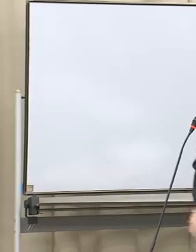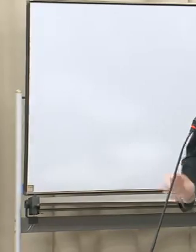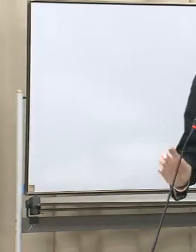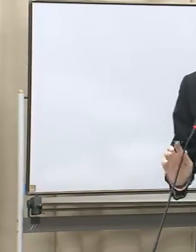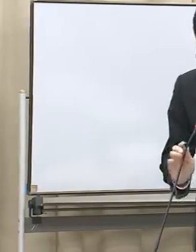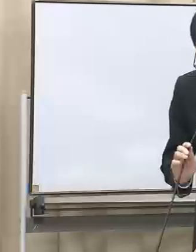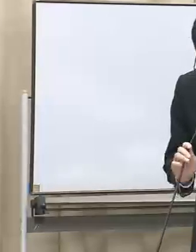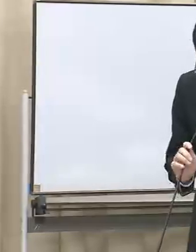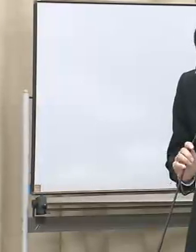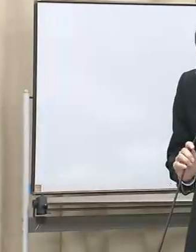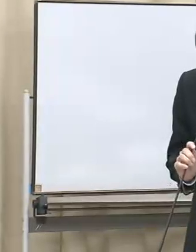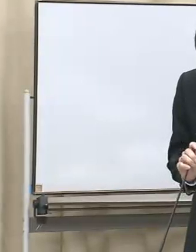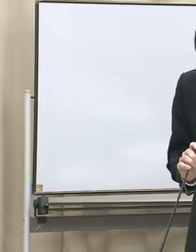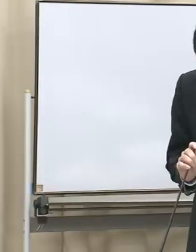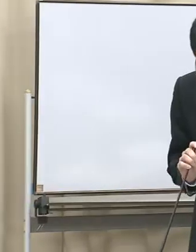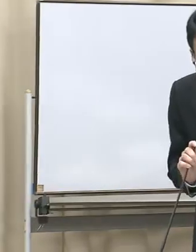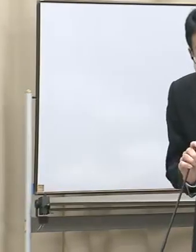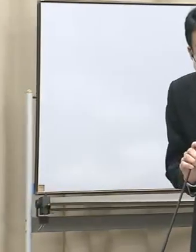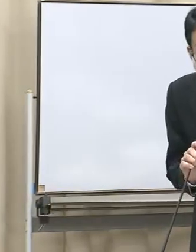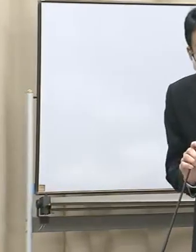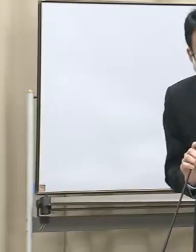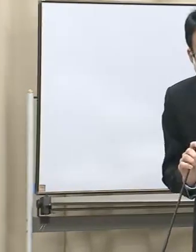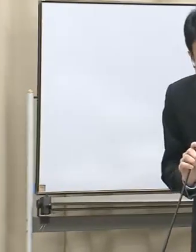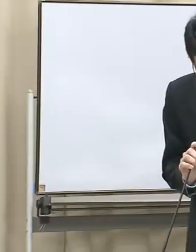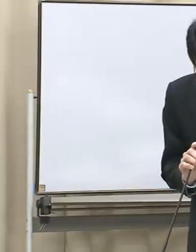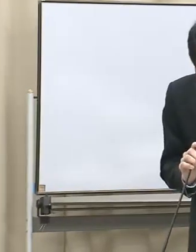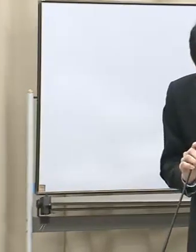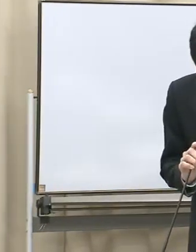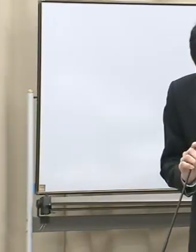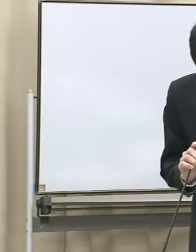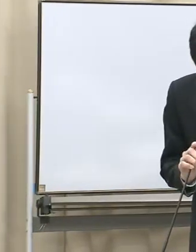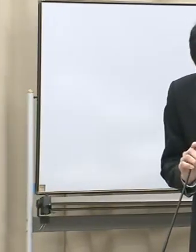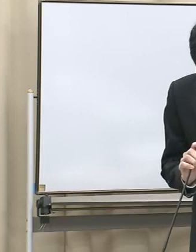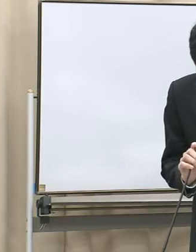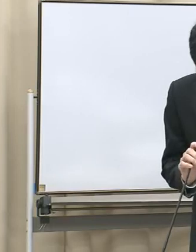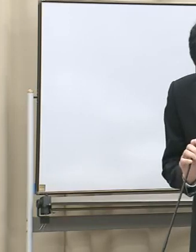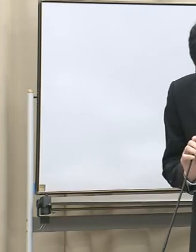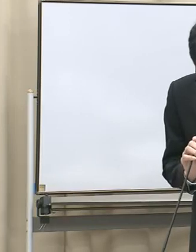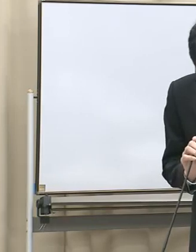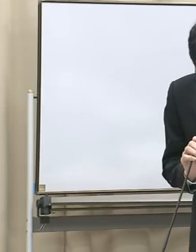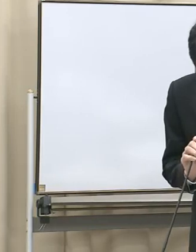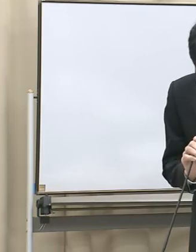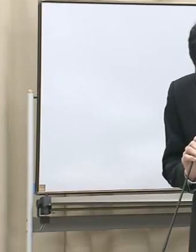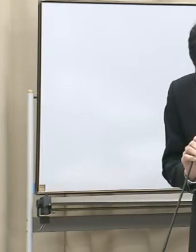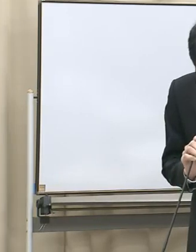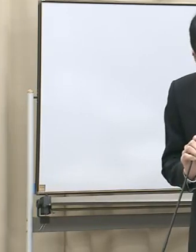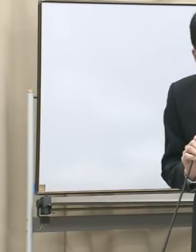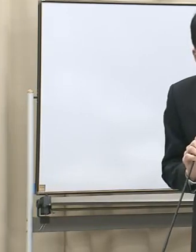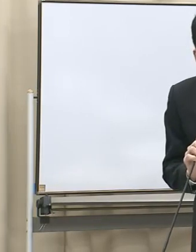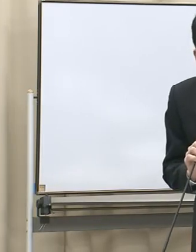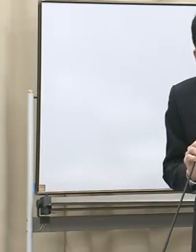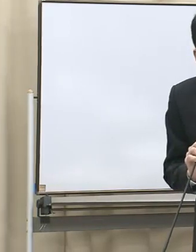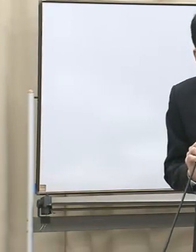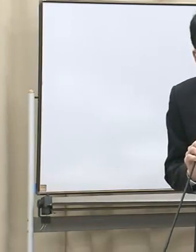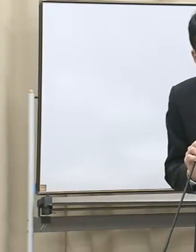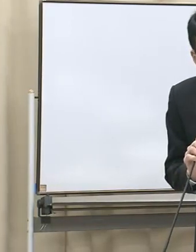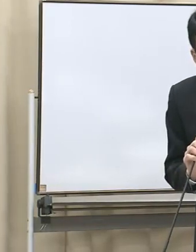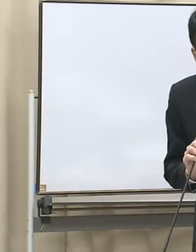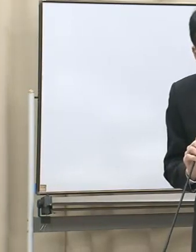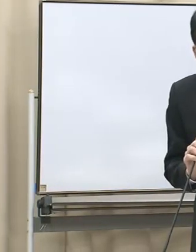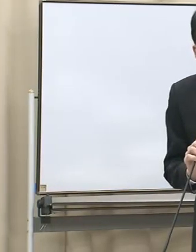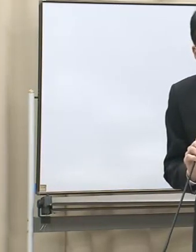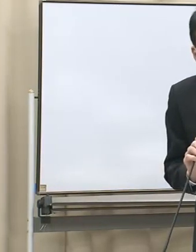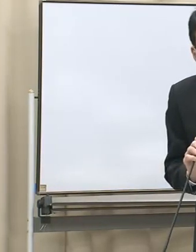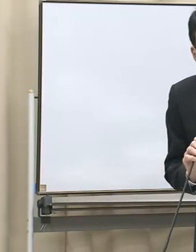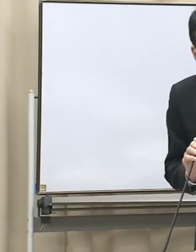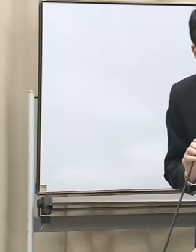しょう。 すみません、そういったところはですね、 軽症ということではですね、お聞きし